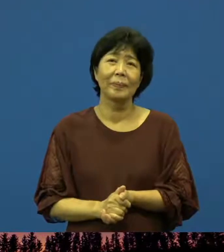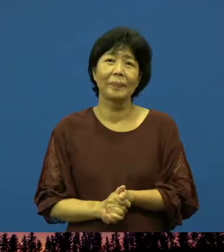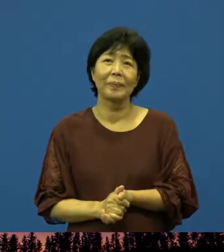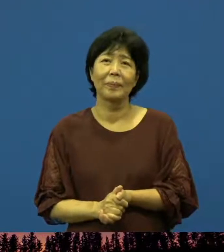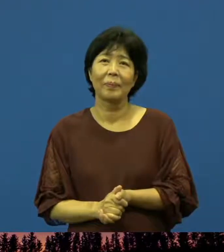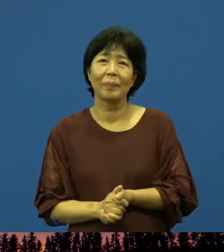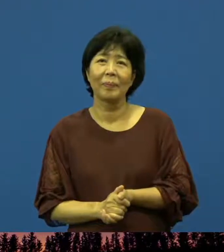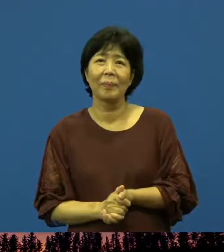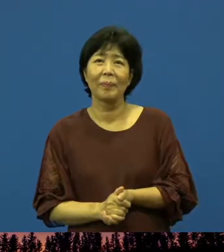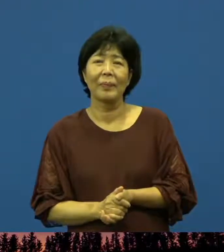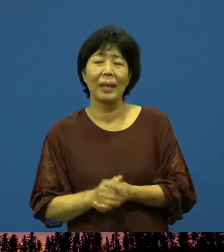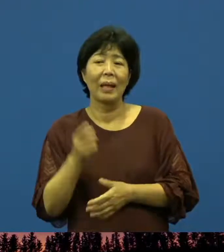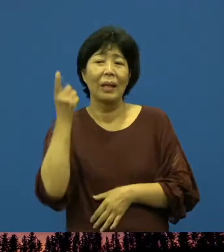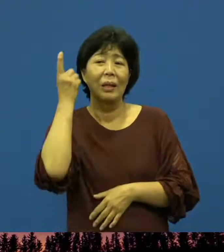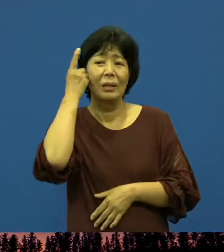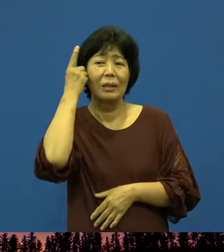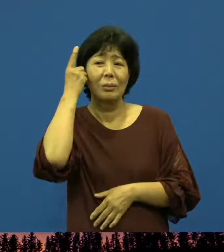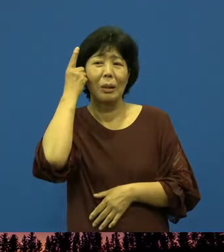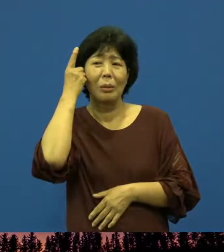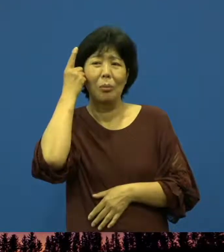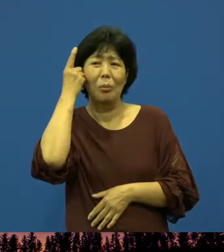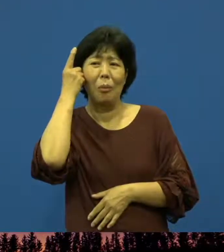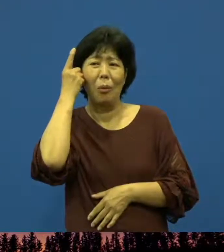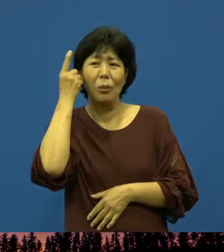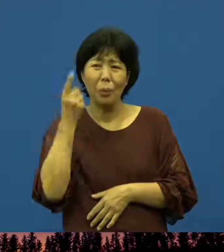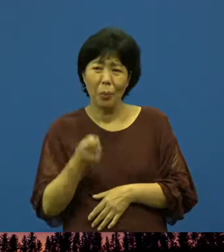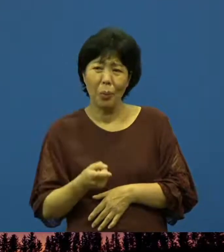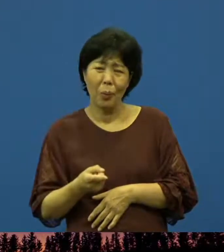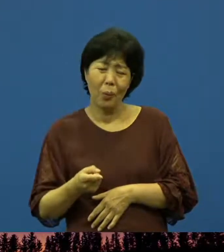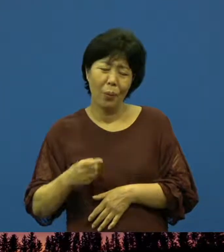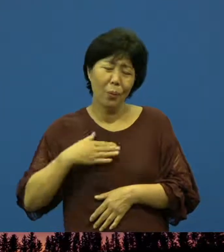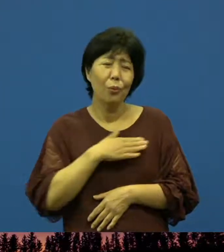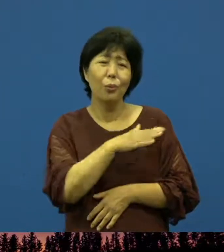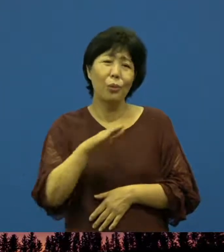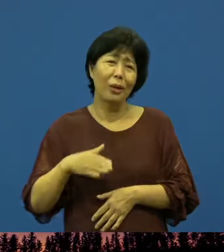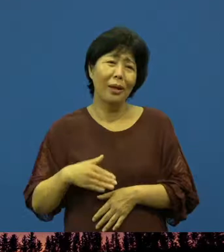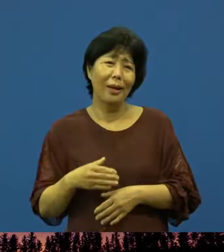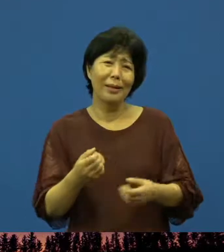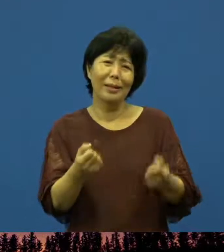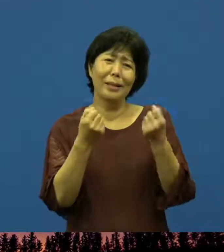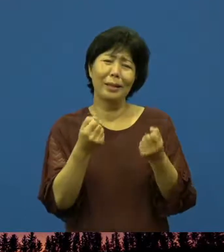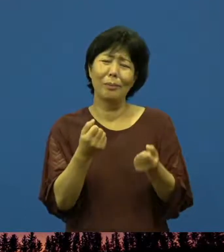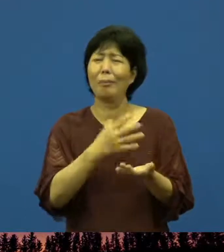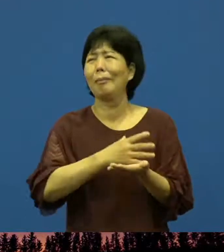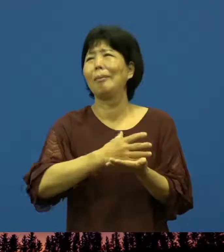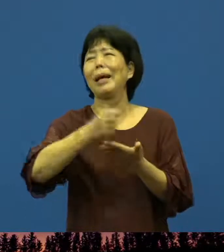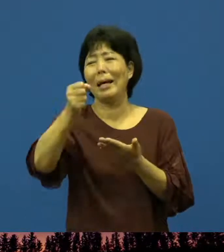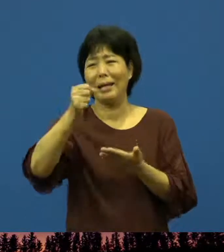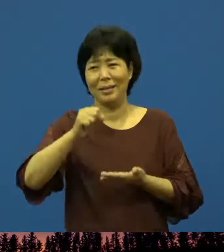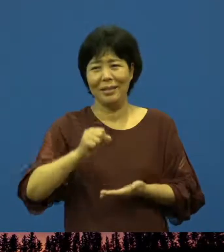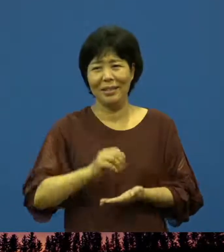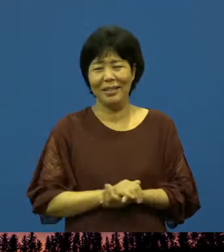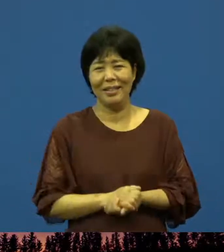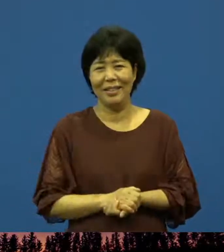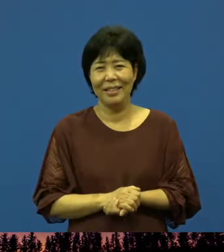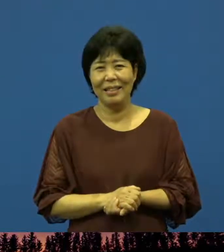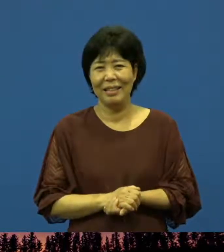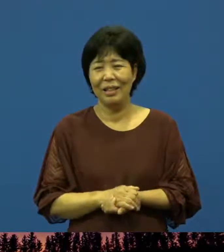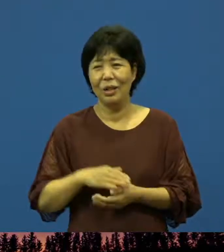여러분, 이 스마트폰도 우리의 에너지를 엄청나게 빼앗는 도구예요. 여러분 아세요? 여러분, 엄청나게 우리의